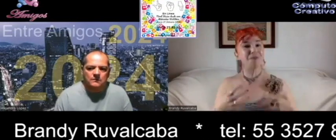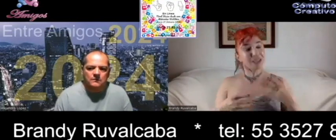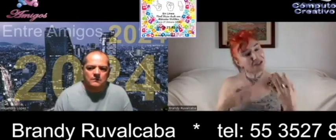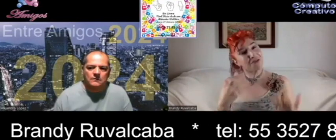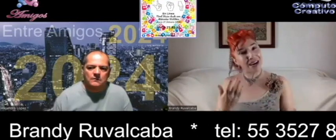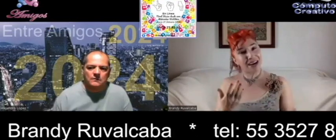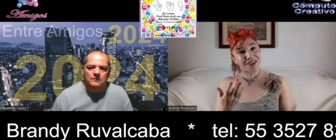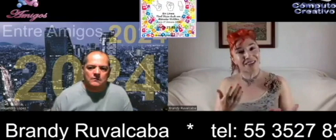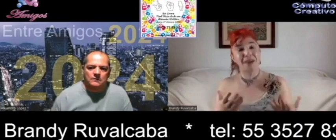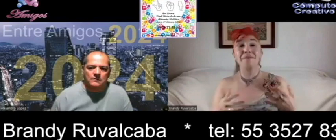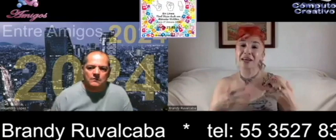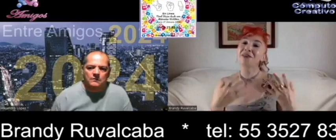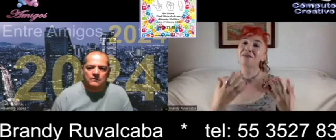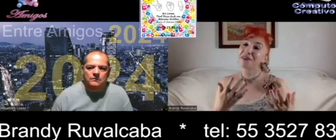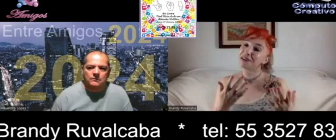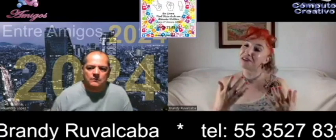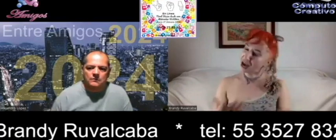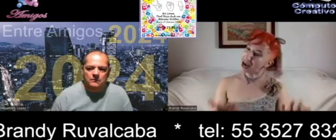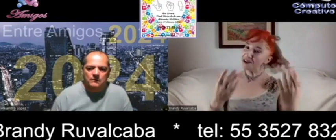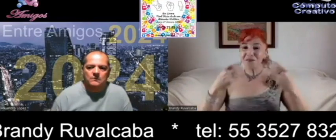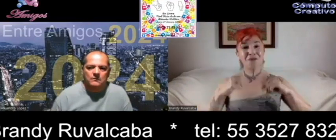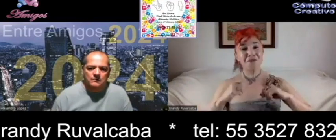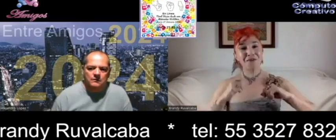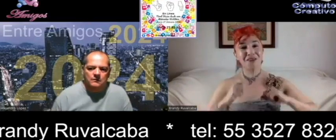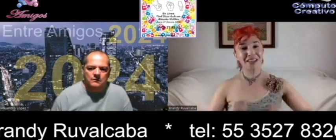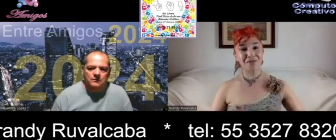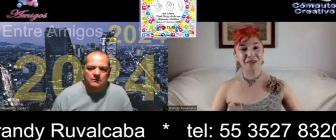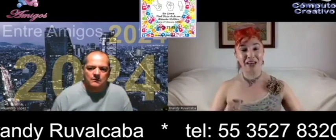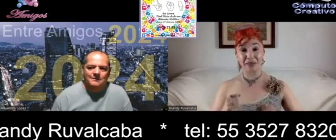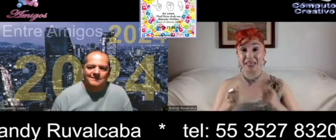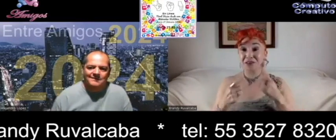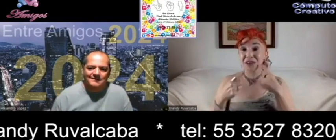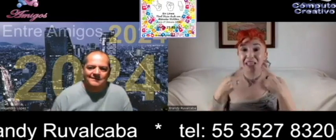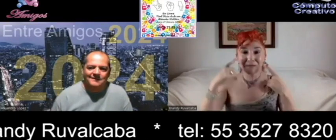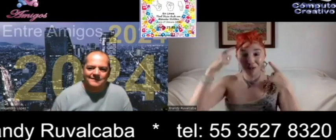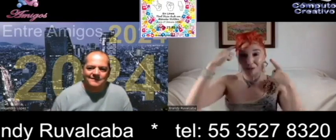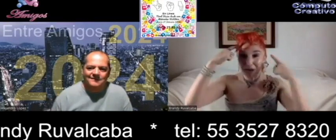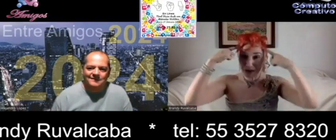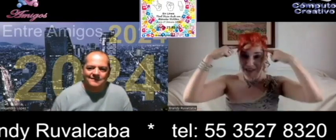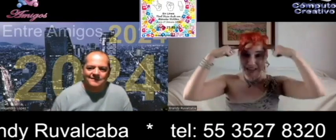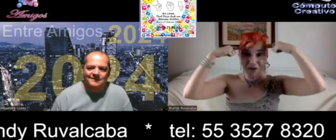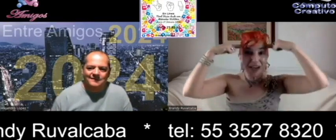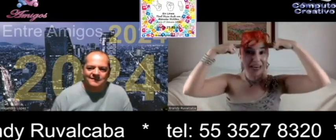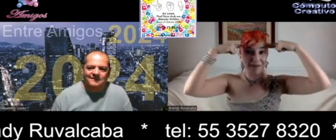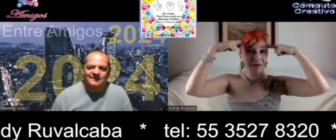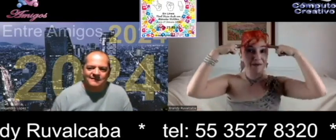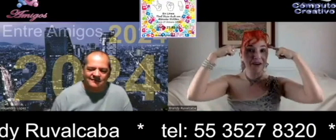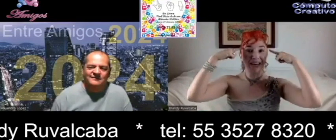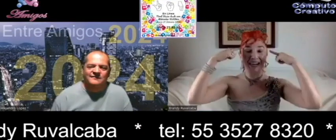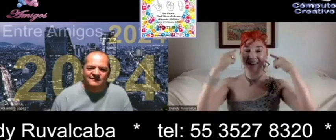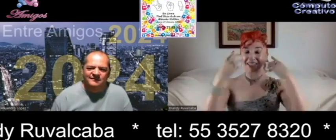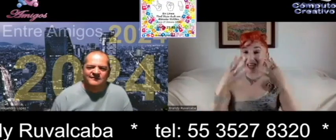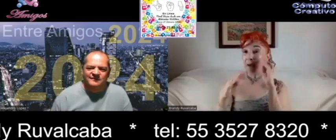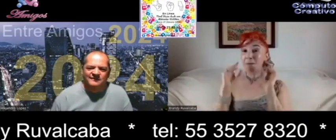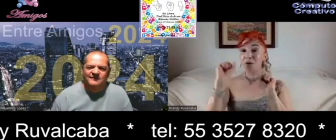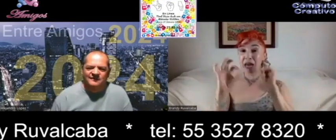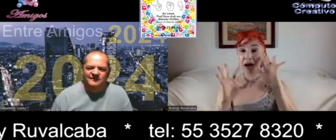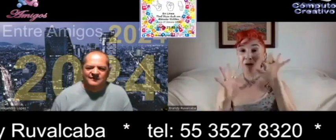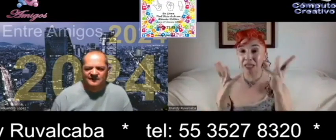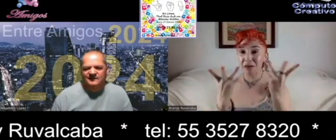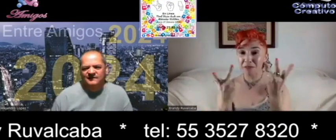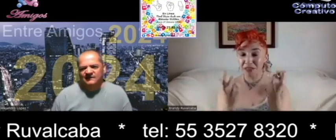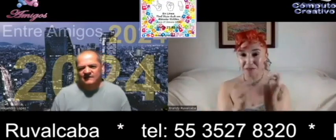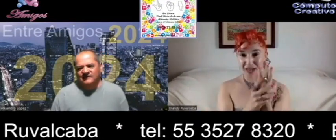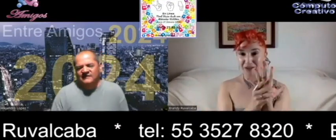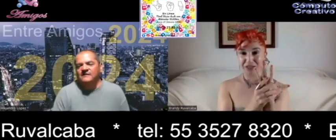señas pueden tomarlo también como eso. Un nuevo reto para mí. Y no nada más voy a aprenderlo en la memoria, en la cabeza. Voy a